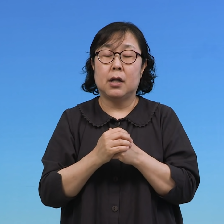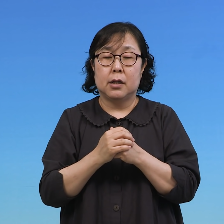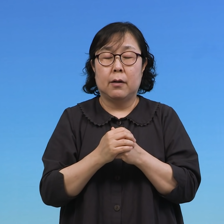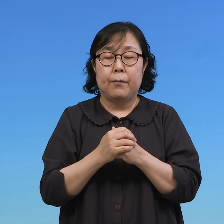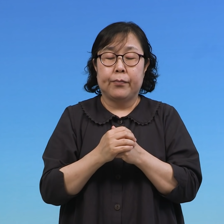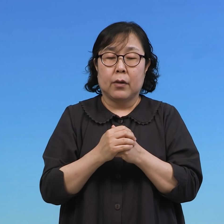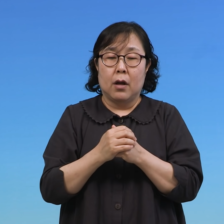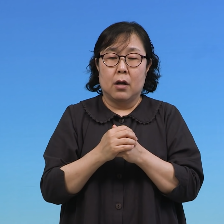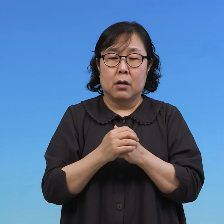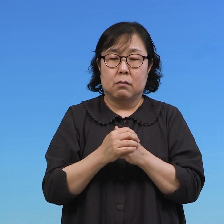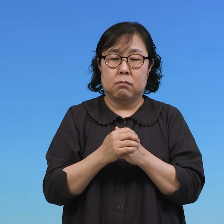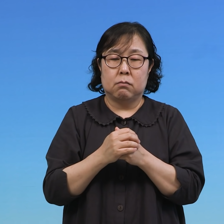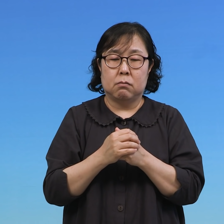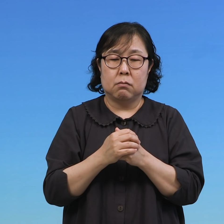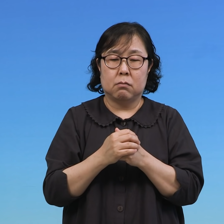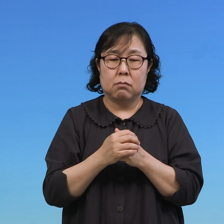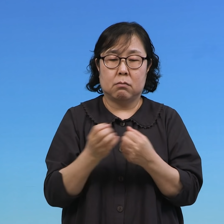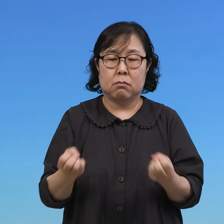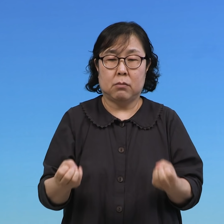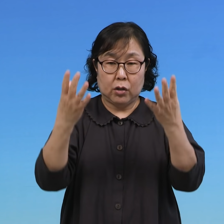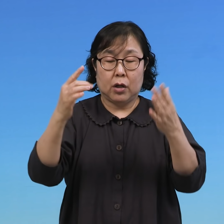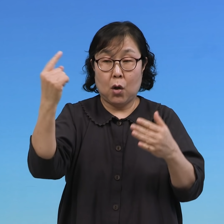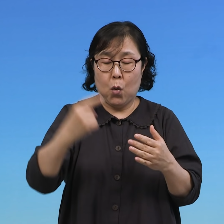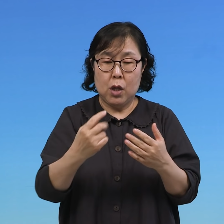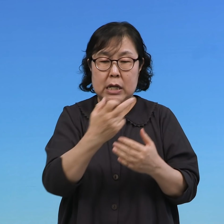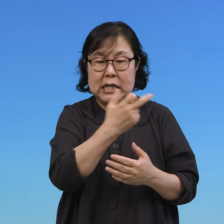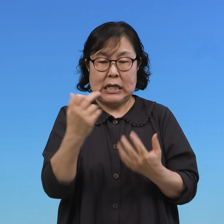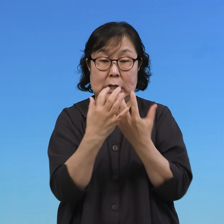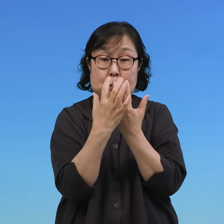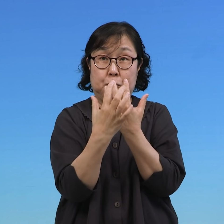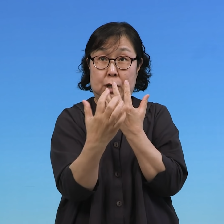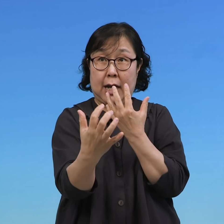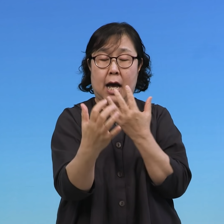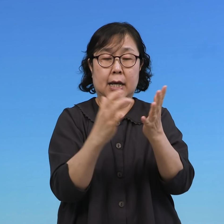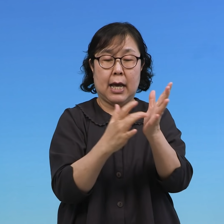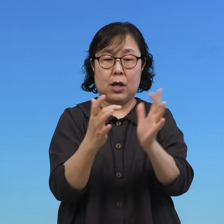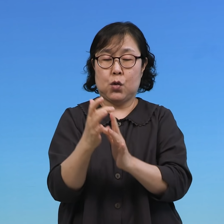보십시오. 이튿날에는 명절에 온 큰 무리가